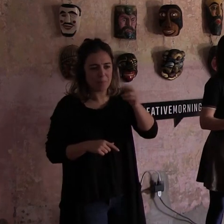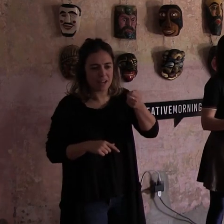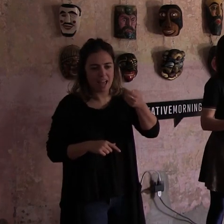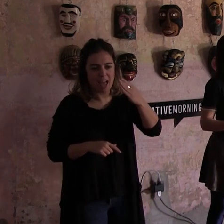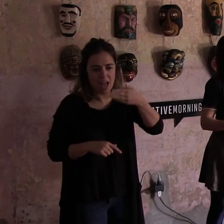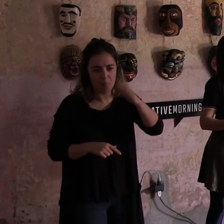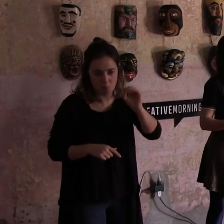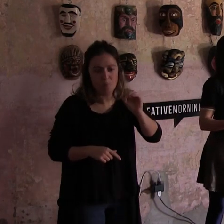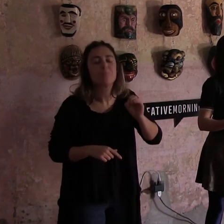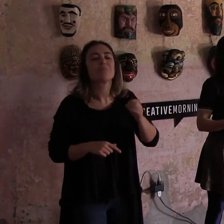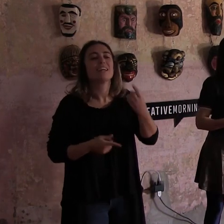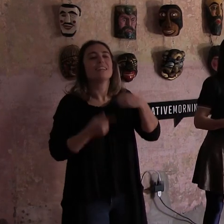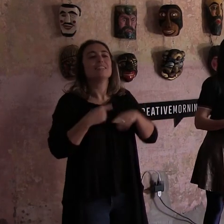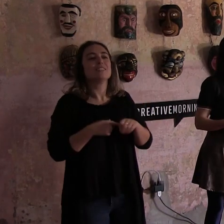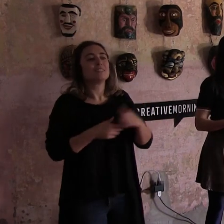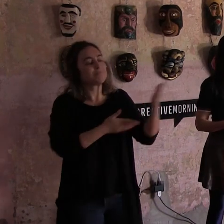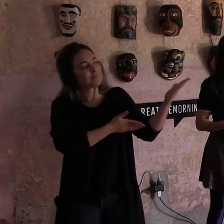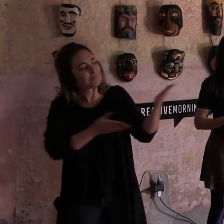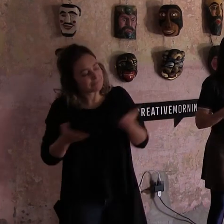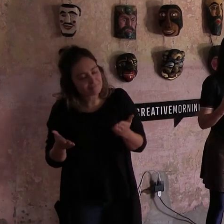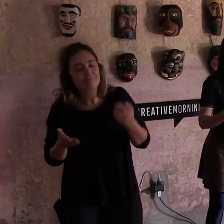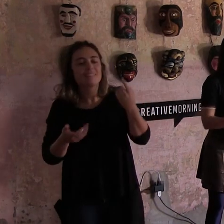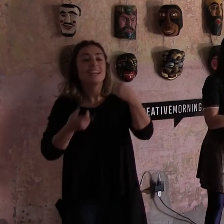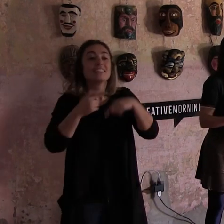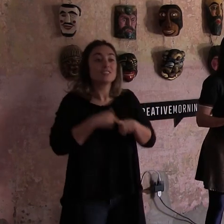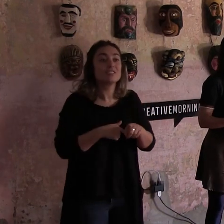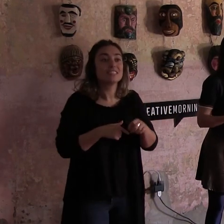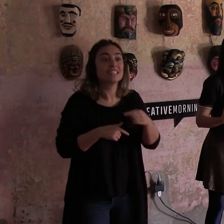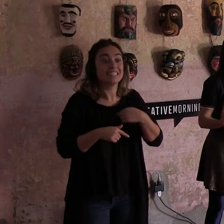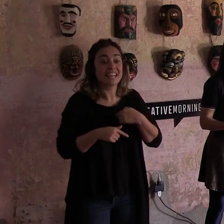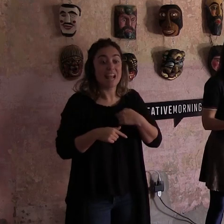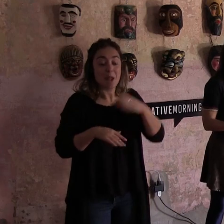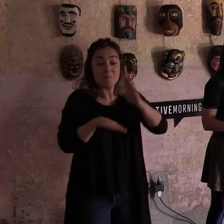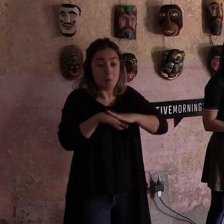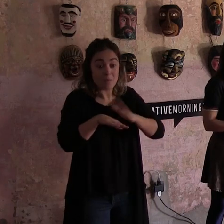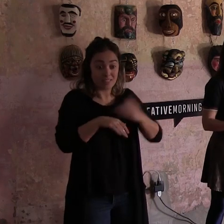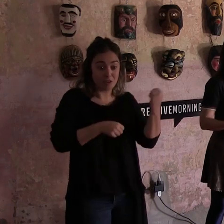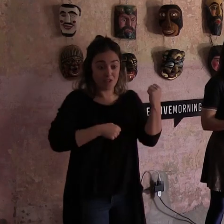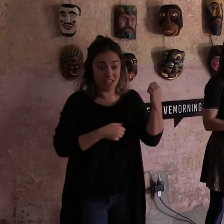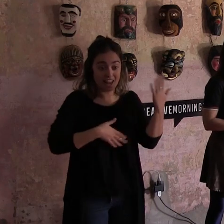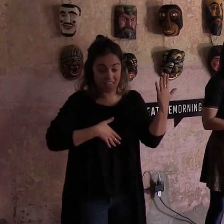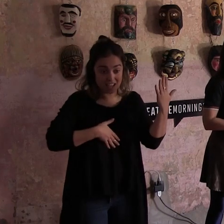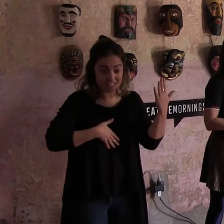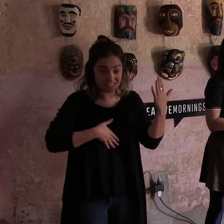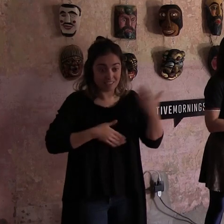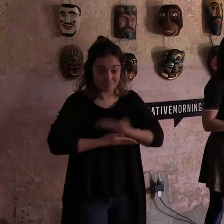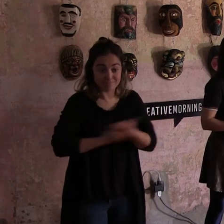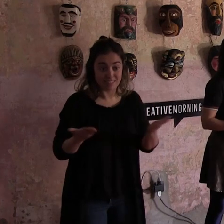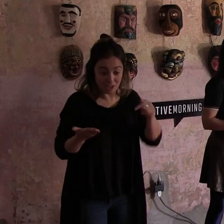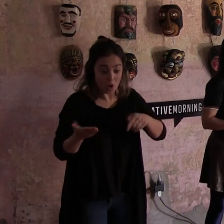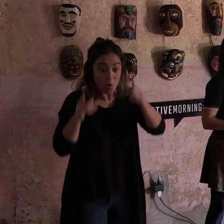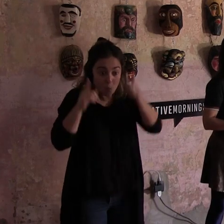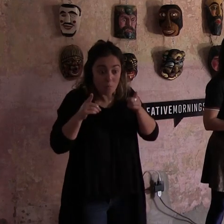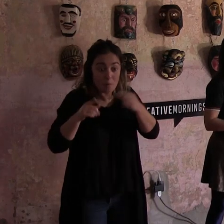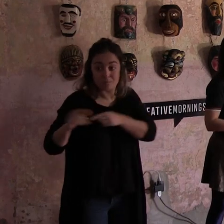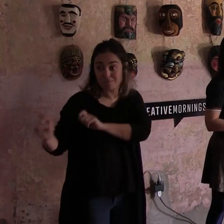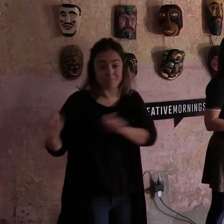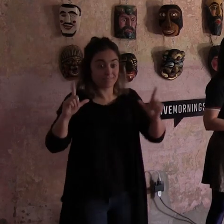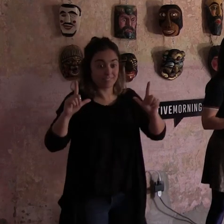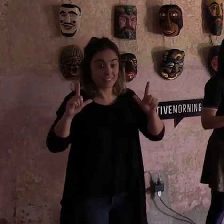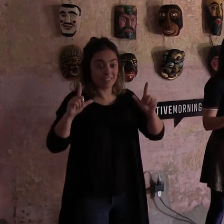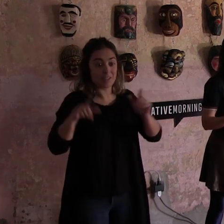dije, vení Johnny Bravo, que te voy a poner. Y lo usé dentro de mi solo, y era una parte muy